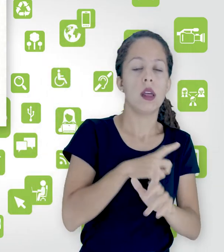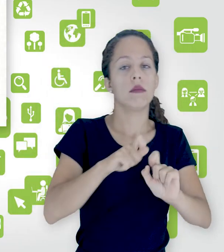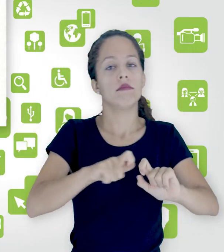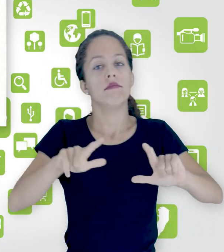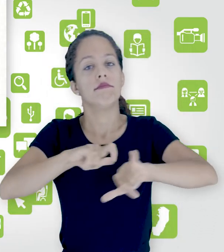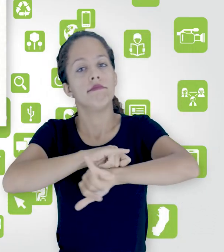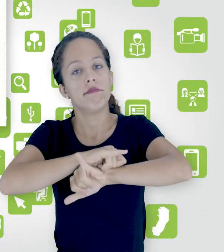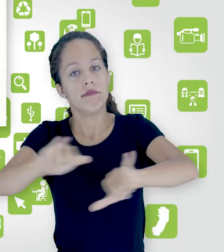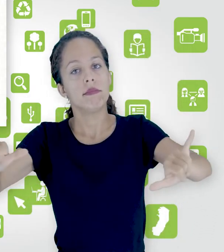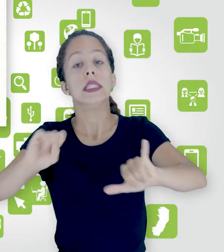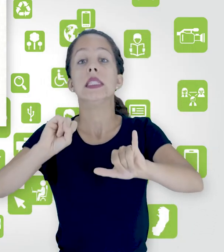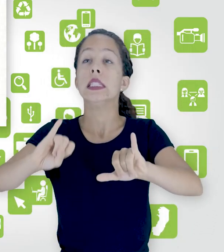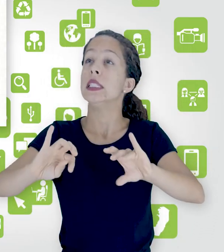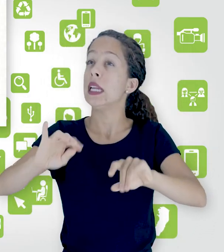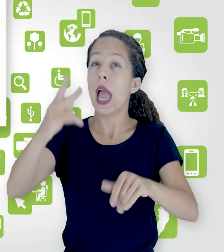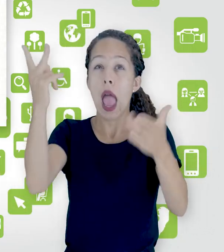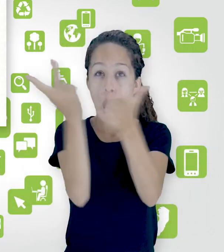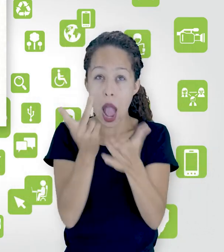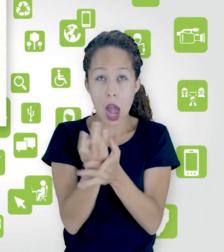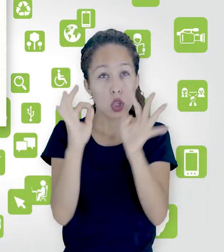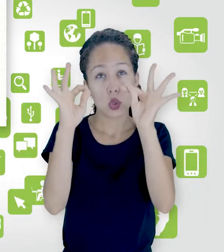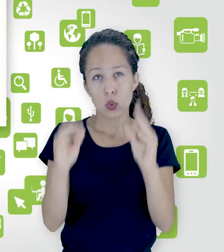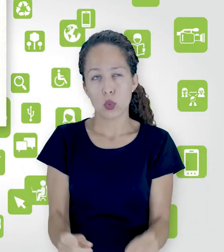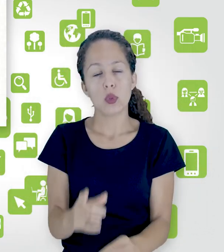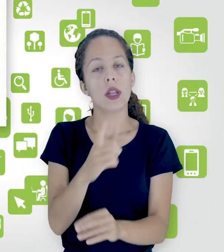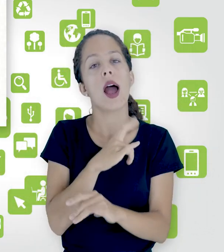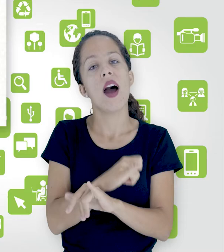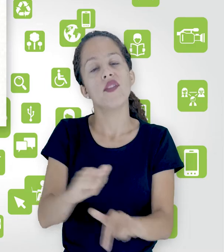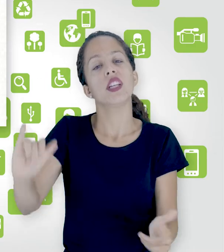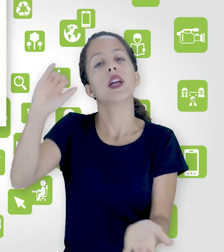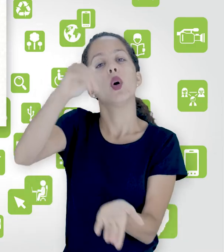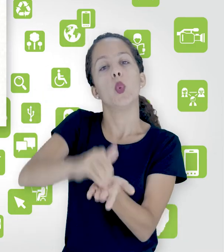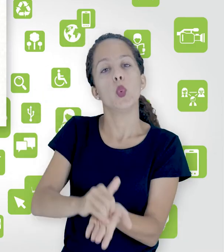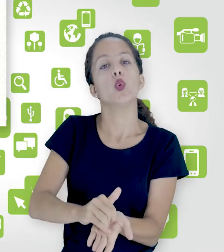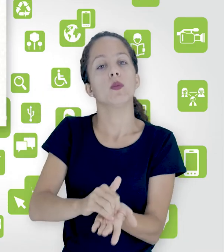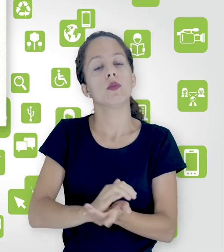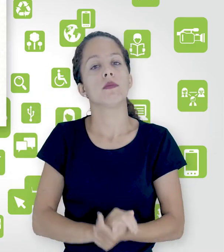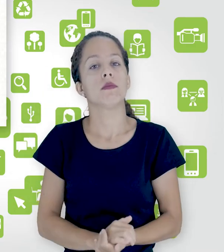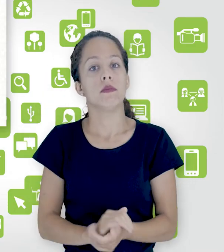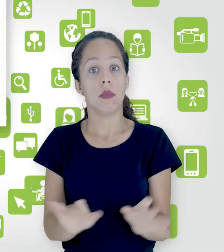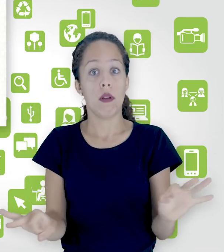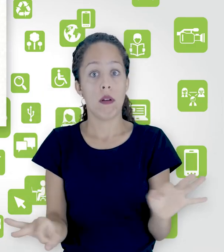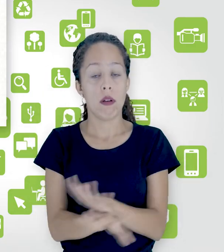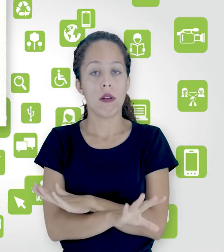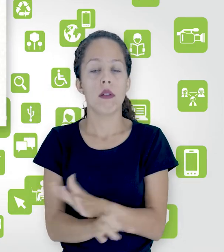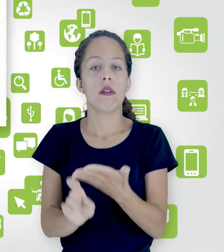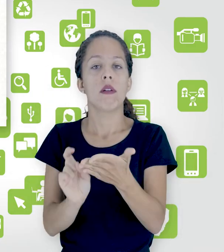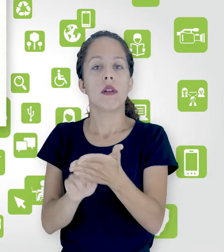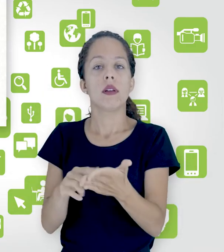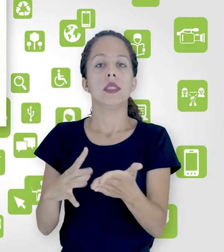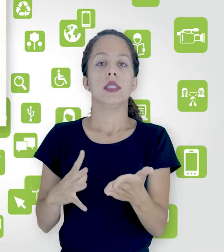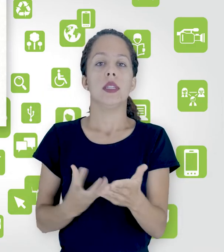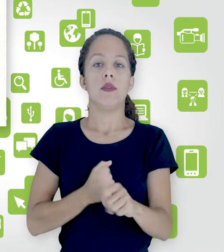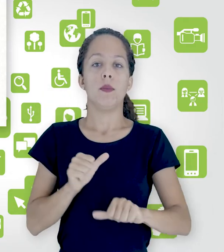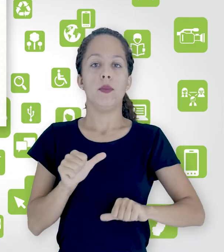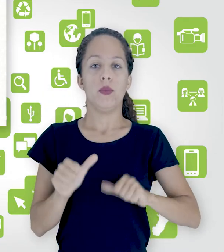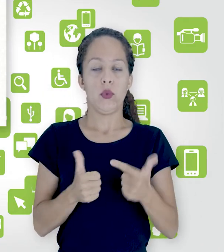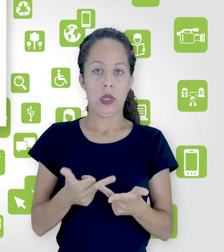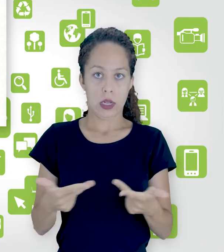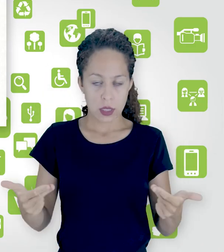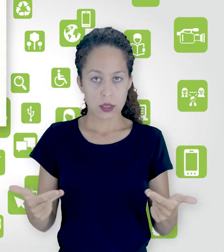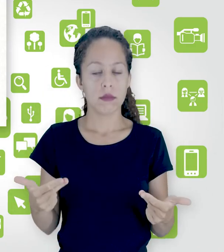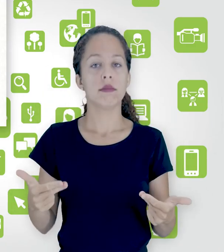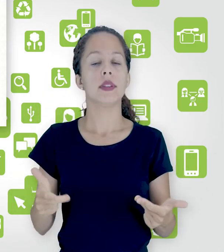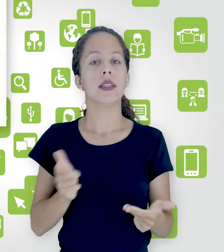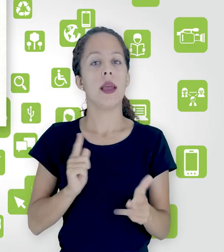aparecer a mensagem do segundo quadro e se todas forem corretas aparecer a mensagem do último quadro terminado isso basta clicar